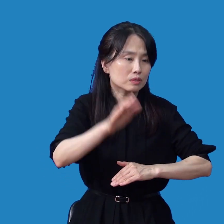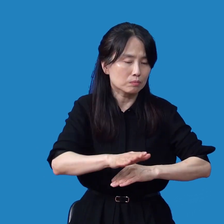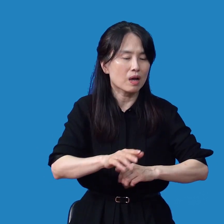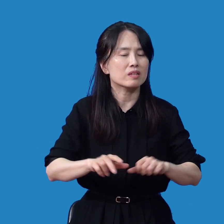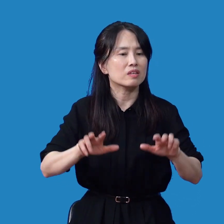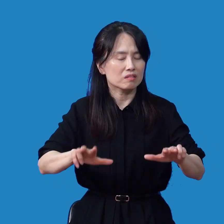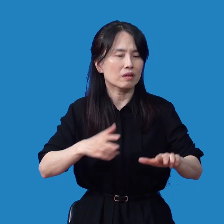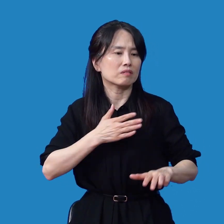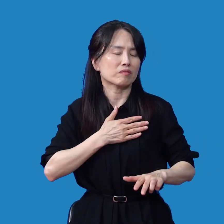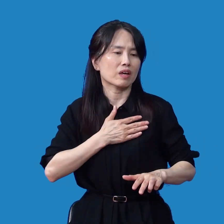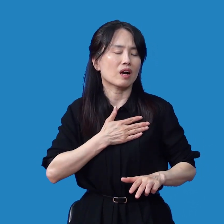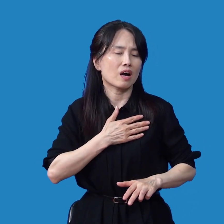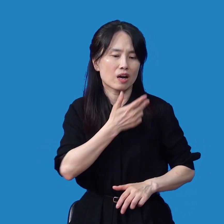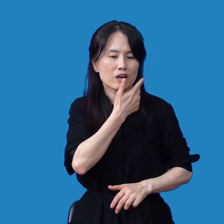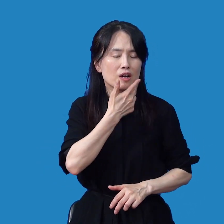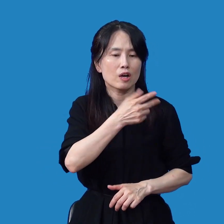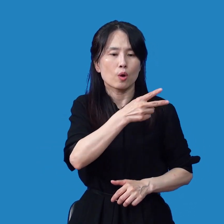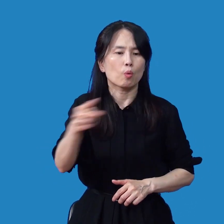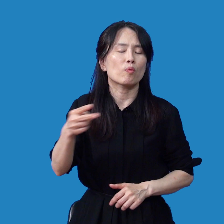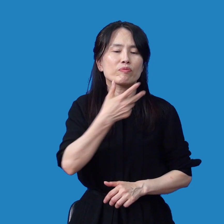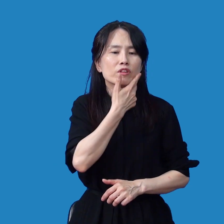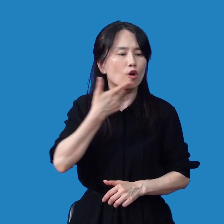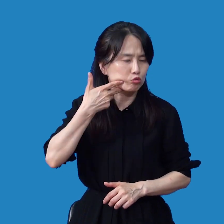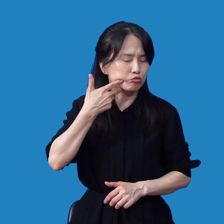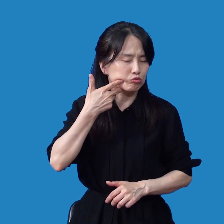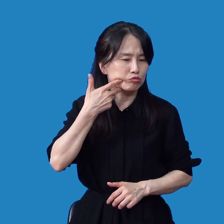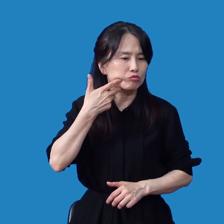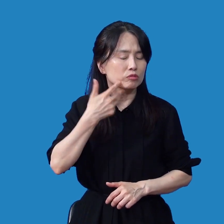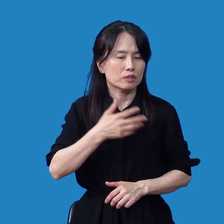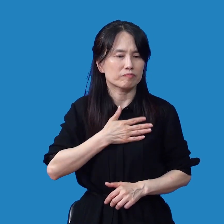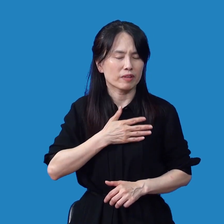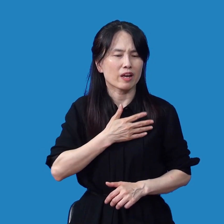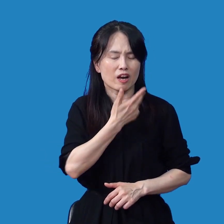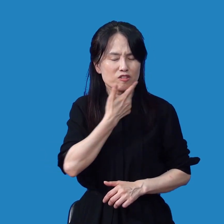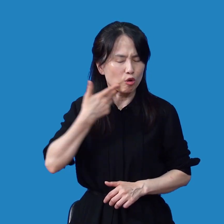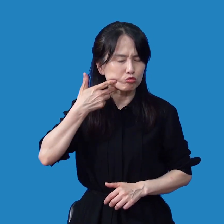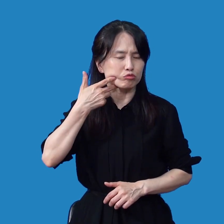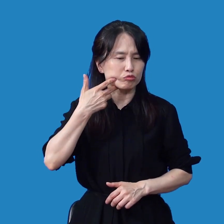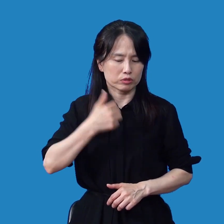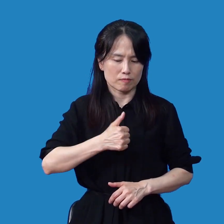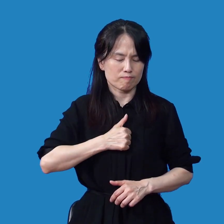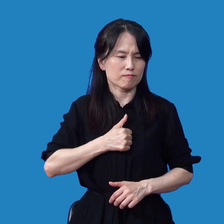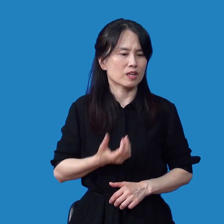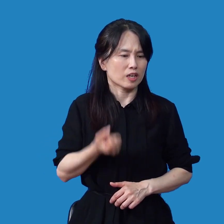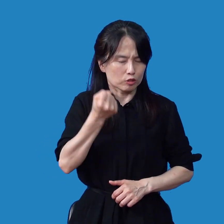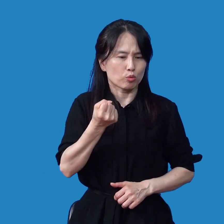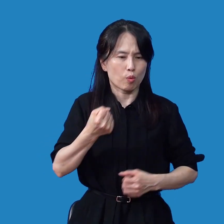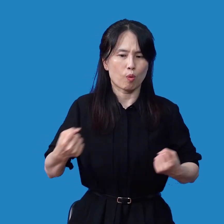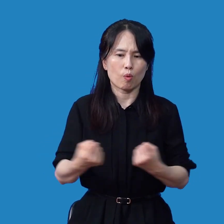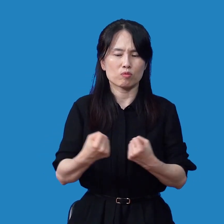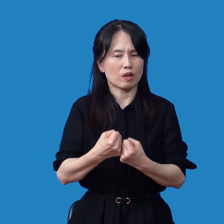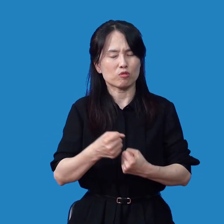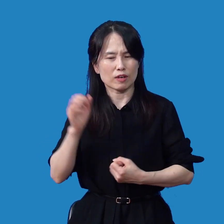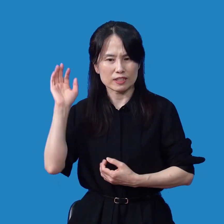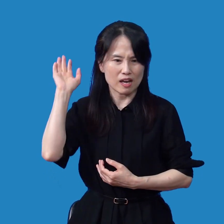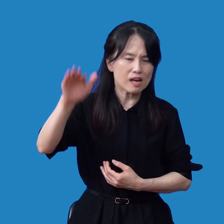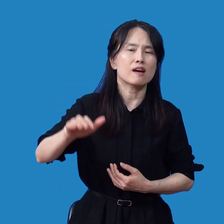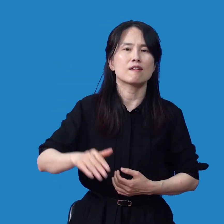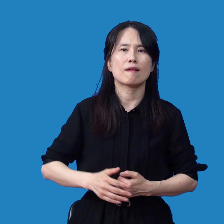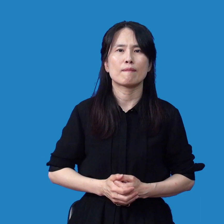바로 영국이다. 이제 적을 놀라게 해주러 가자. 이 배의 이름이 스프라이즈 아닌가?